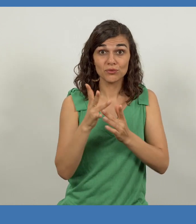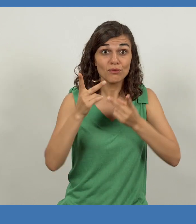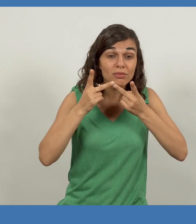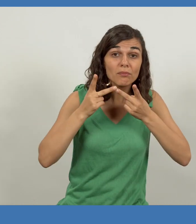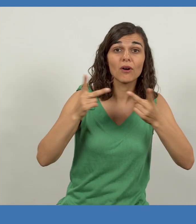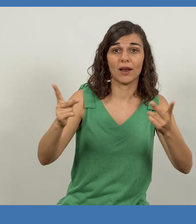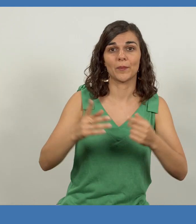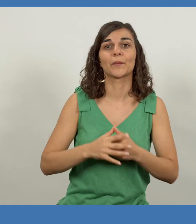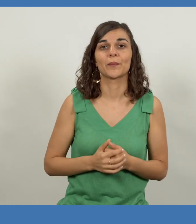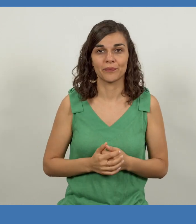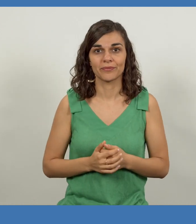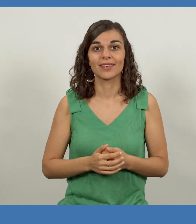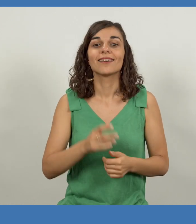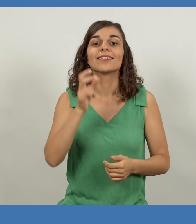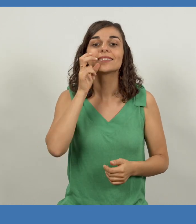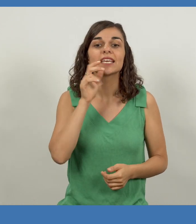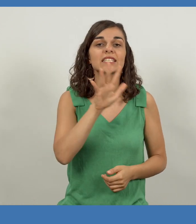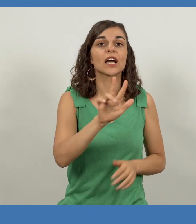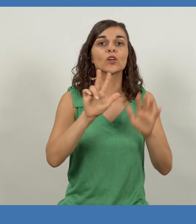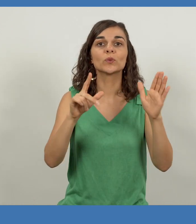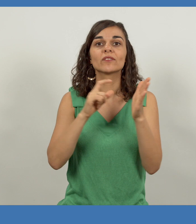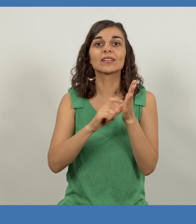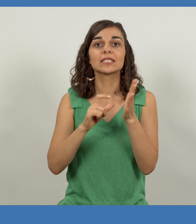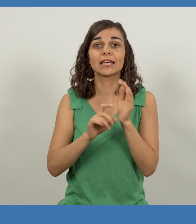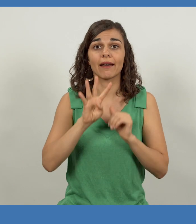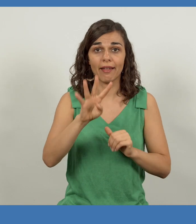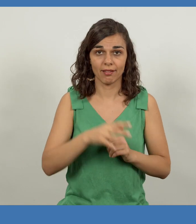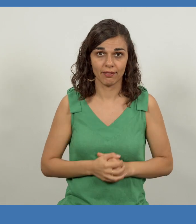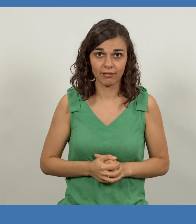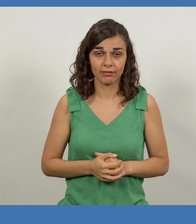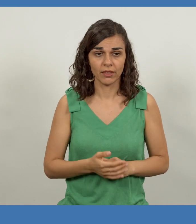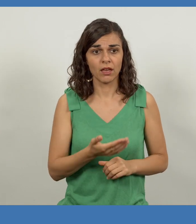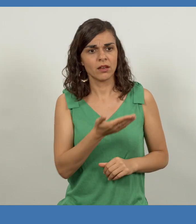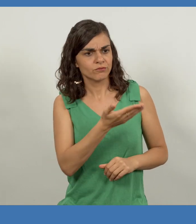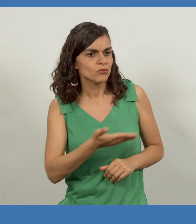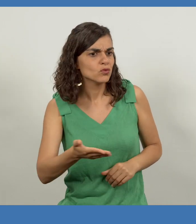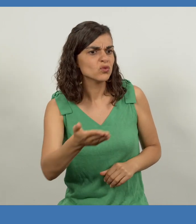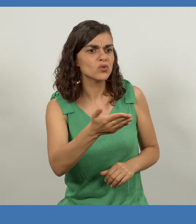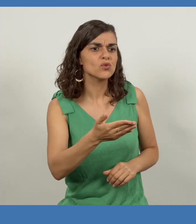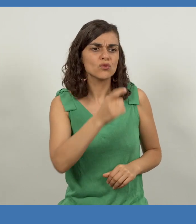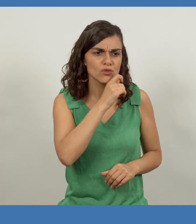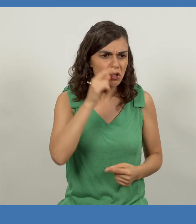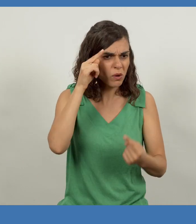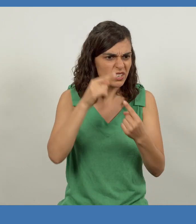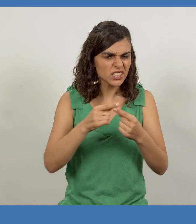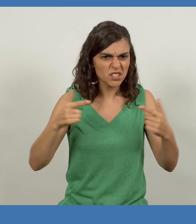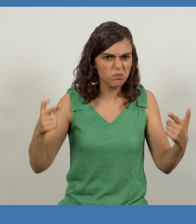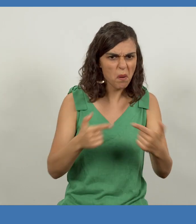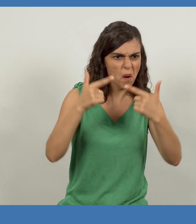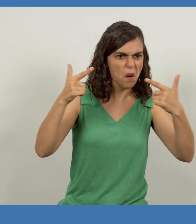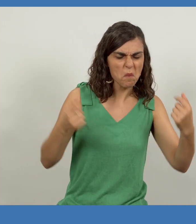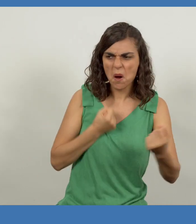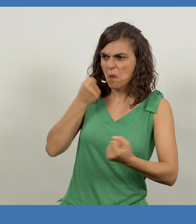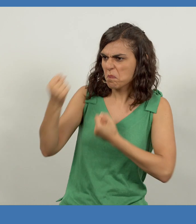Dans Ésaïe 58, verset 4, « Voici, vous jeûnez pour disputer et vous querellez, pour